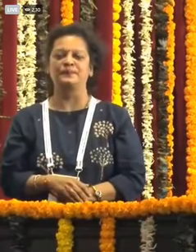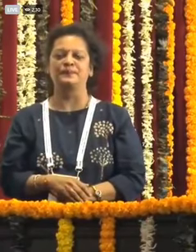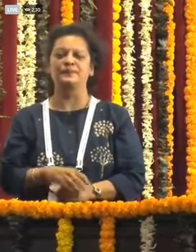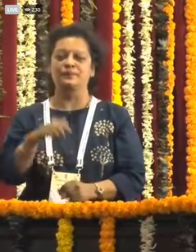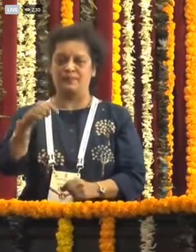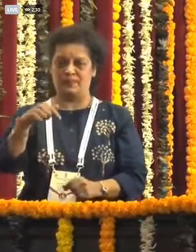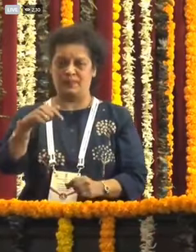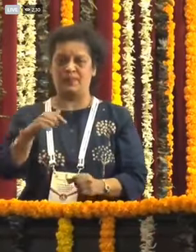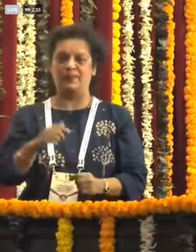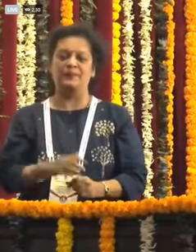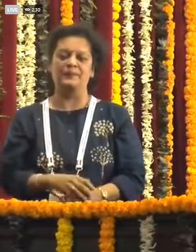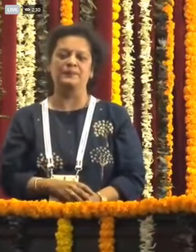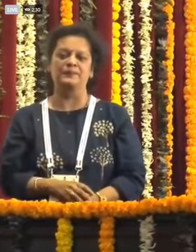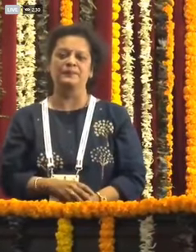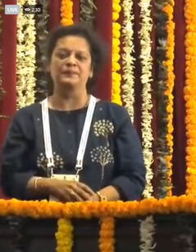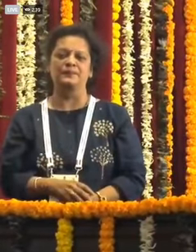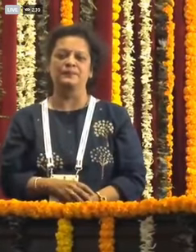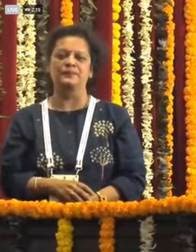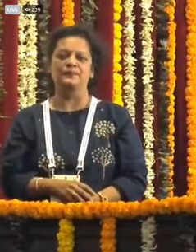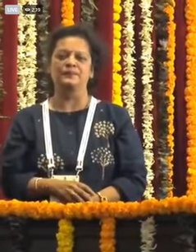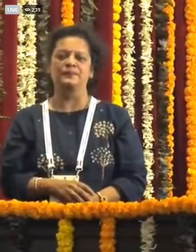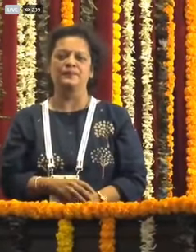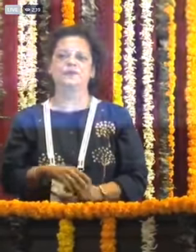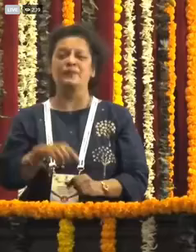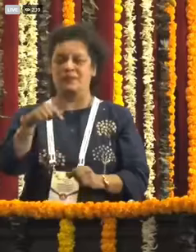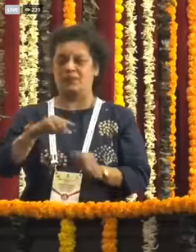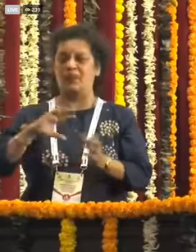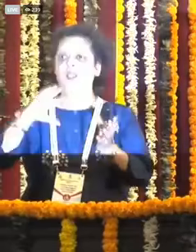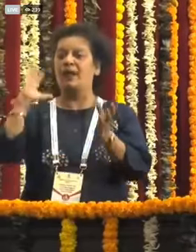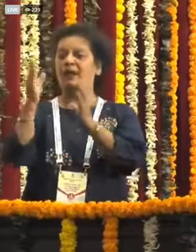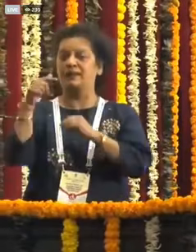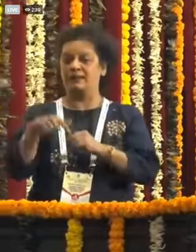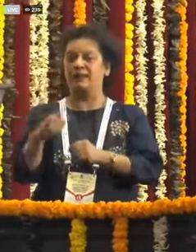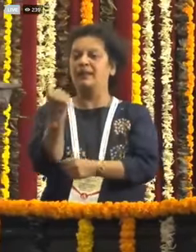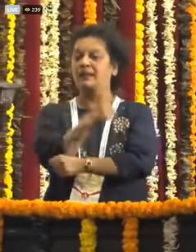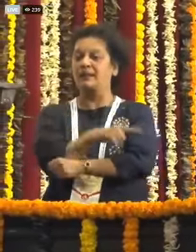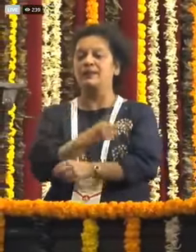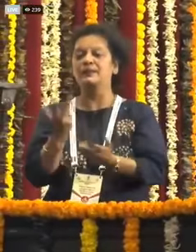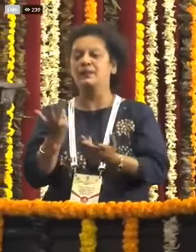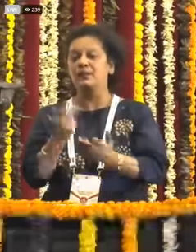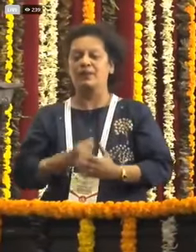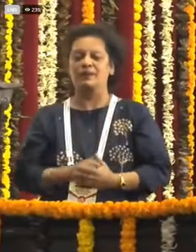आणि या आंतरराष्ट्रीय दिव्यांग दिनानिमित्त